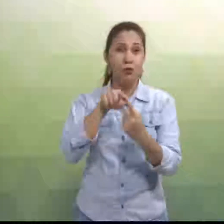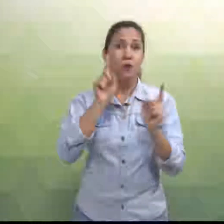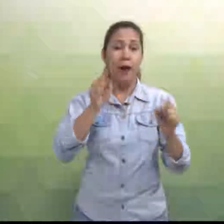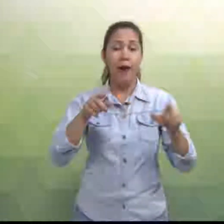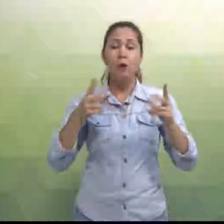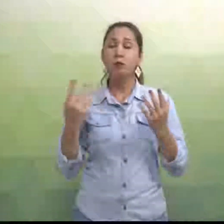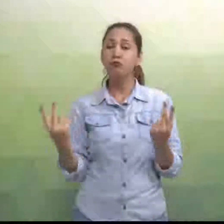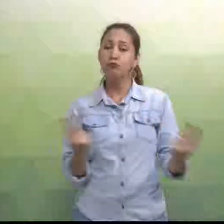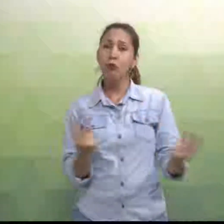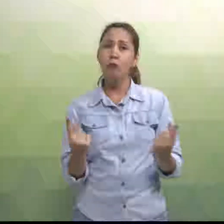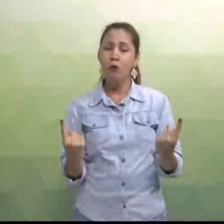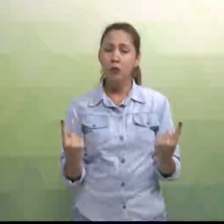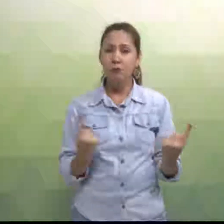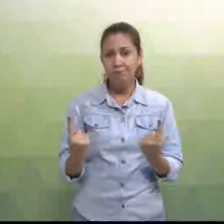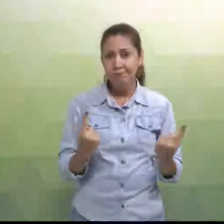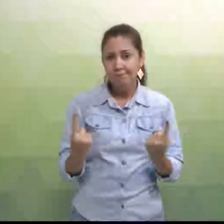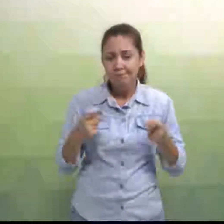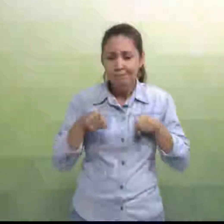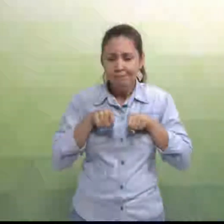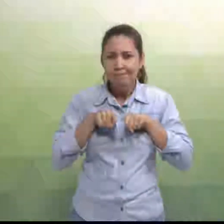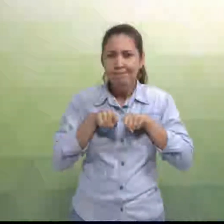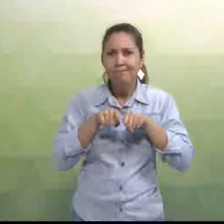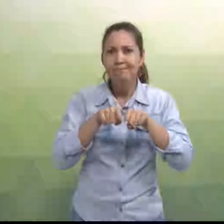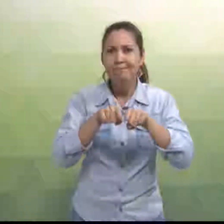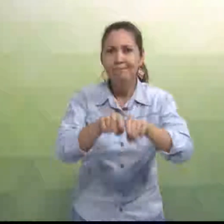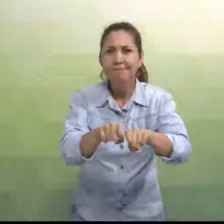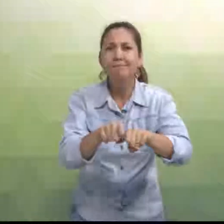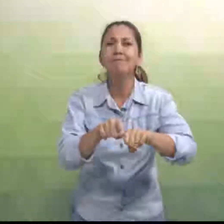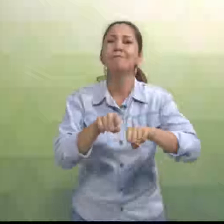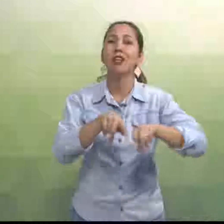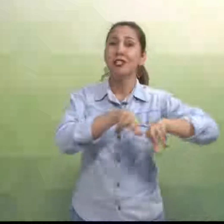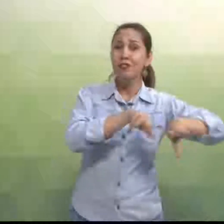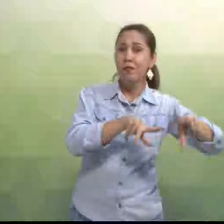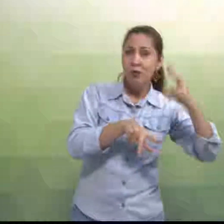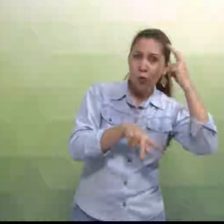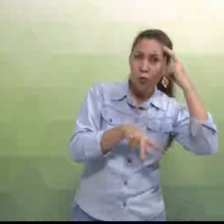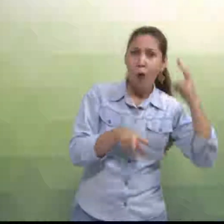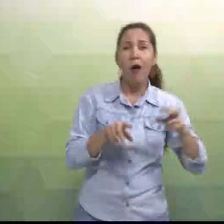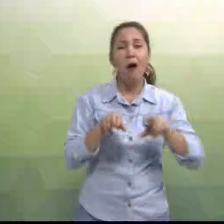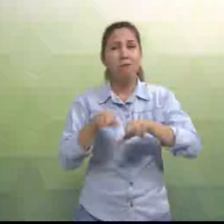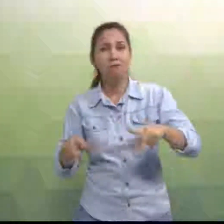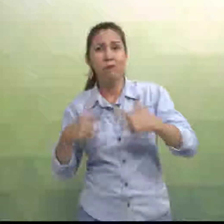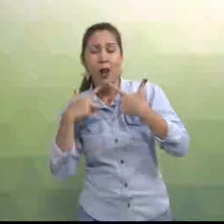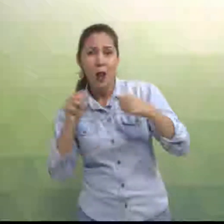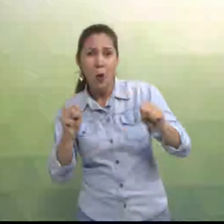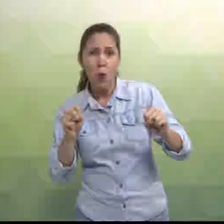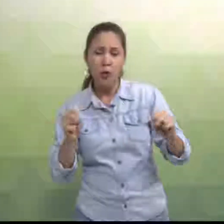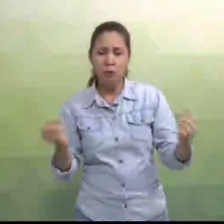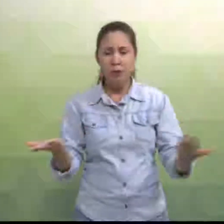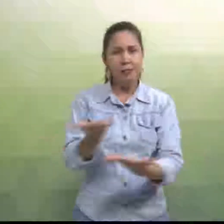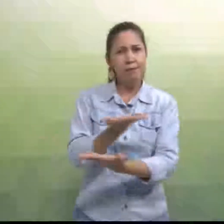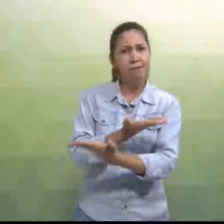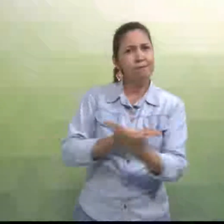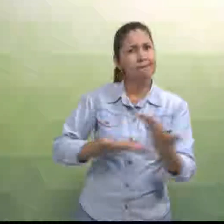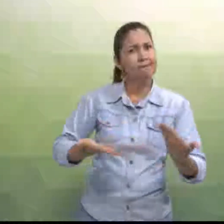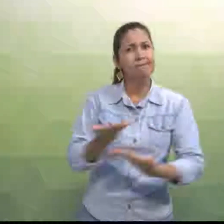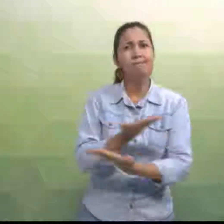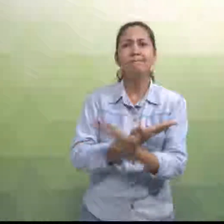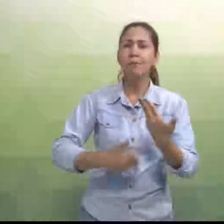que ambos tenham o mesmo objetivo e sigam simultaneamente. A cultura e a